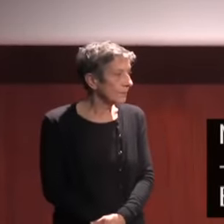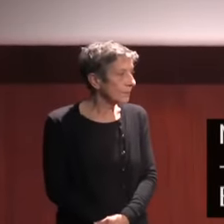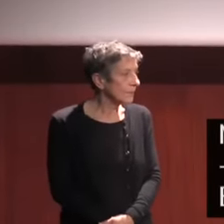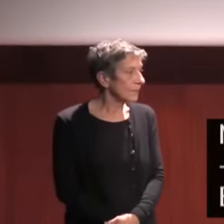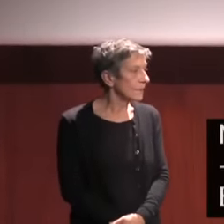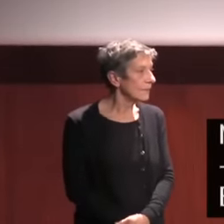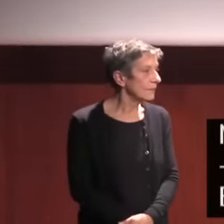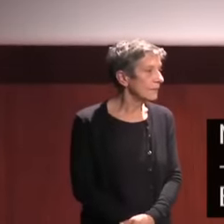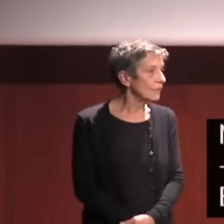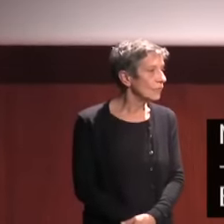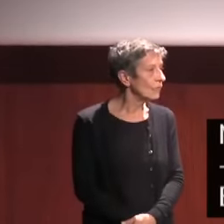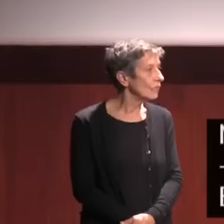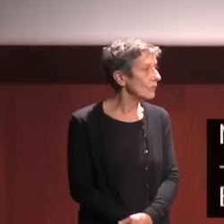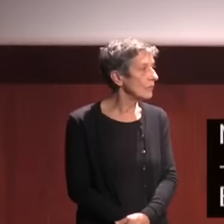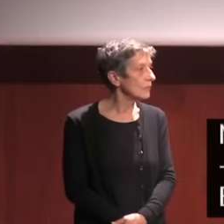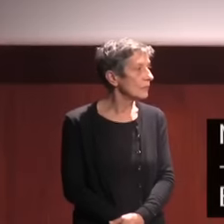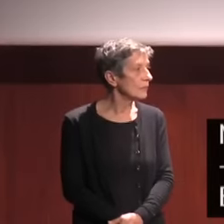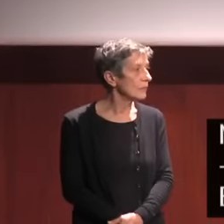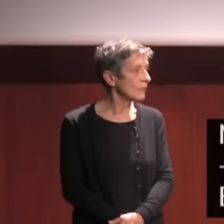Non. Pardon.